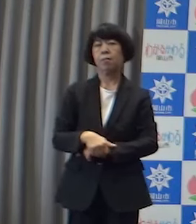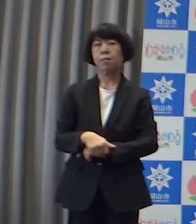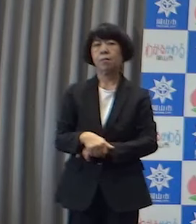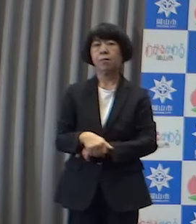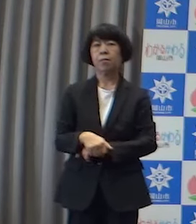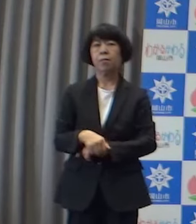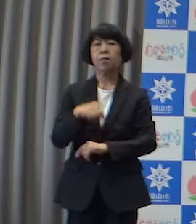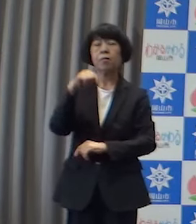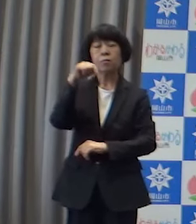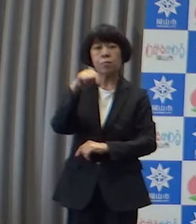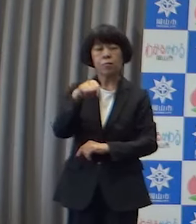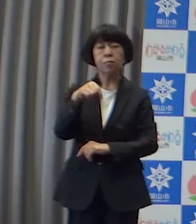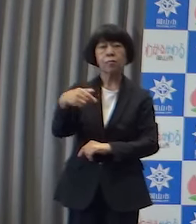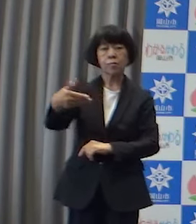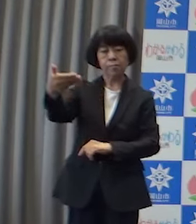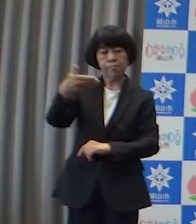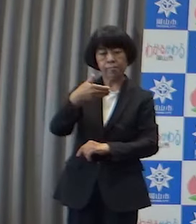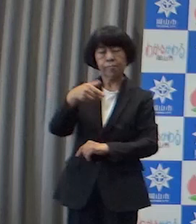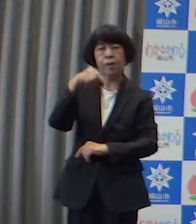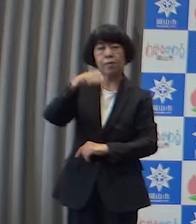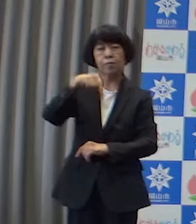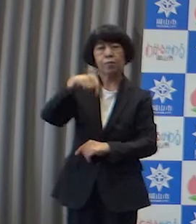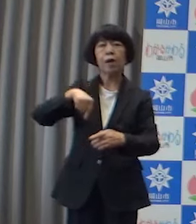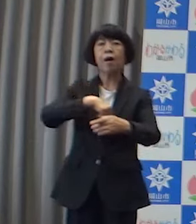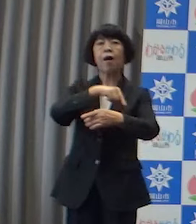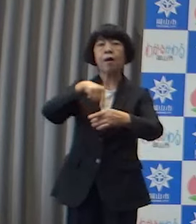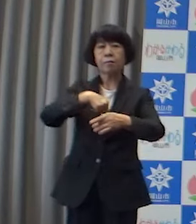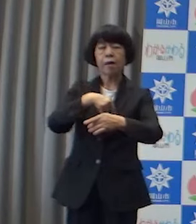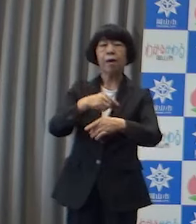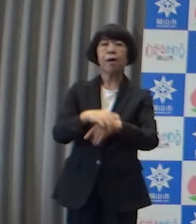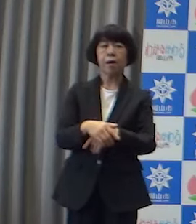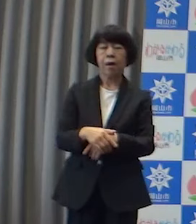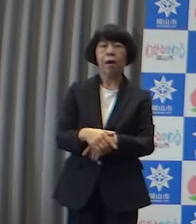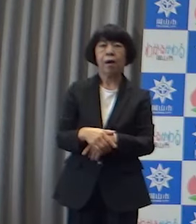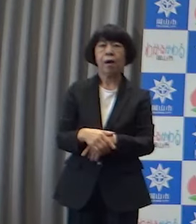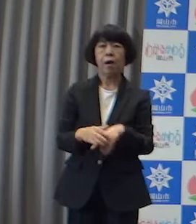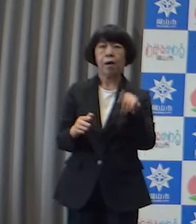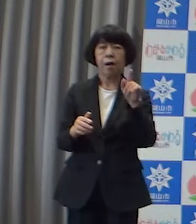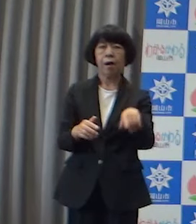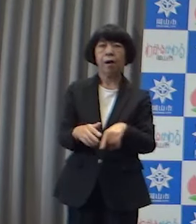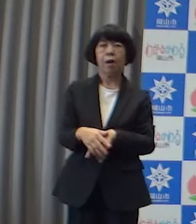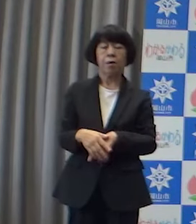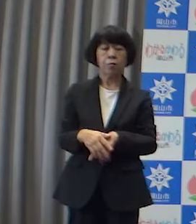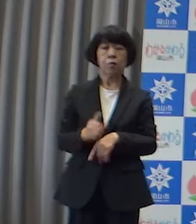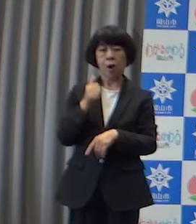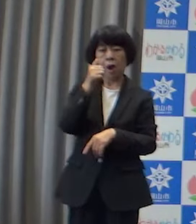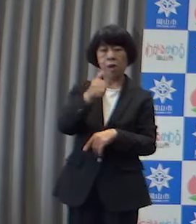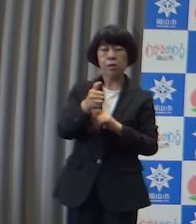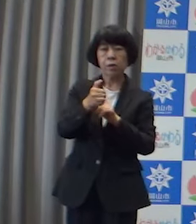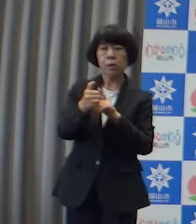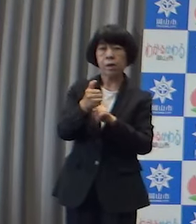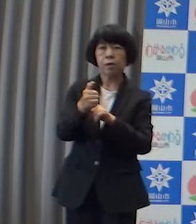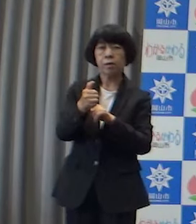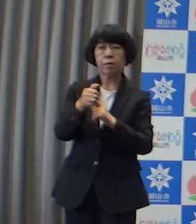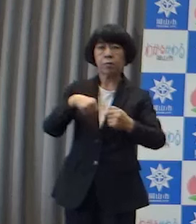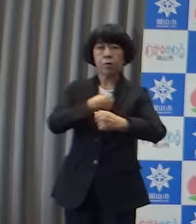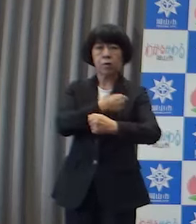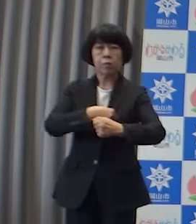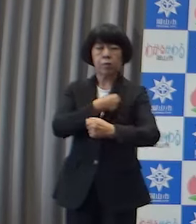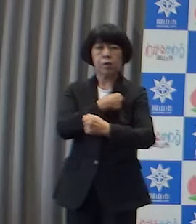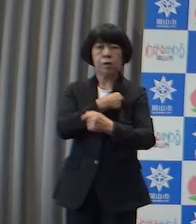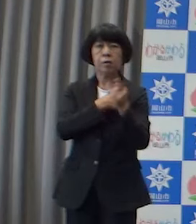その中で市としてその会う前提として謝罪が必要だというような認識を示されたということもないということで。 は